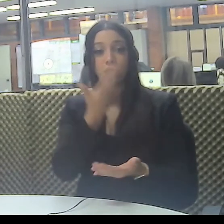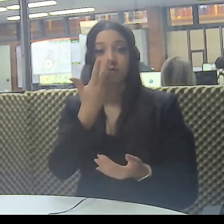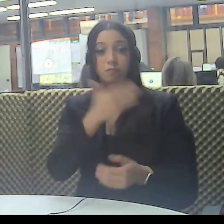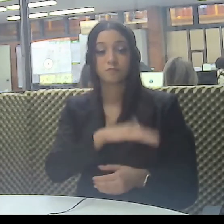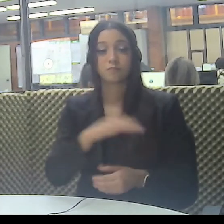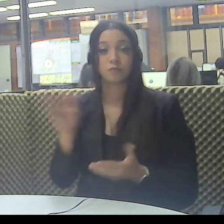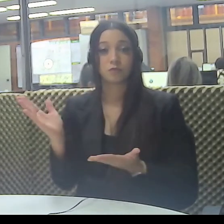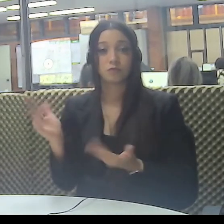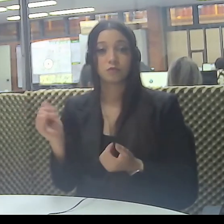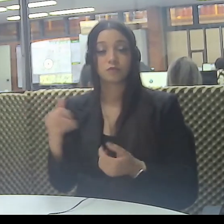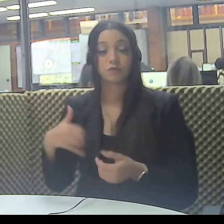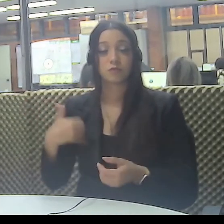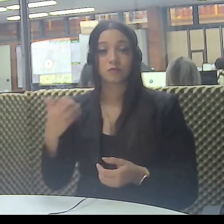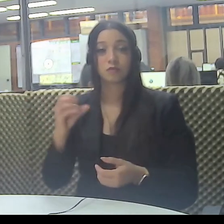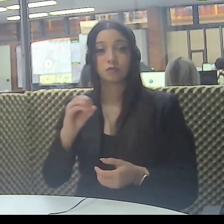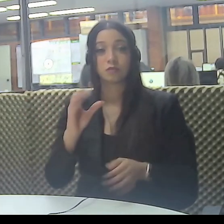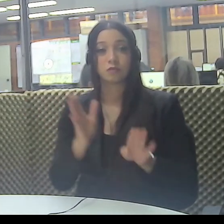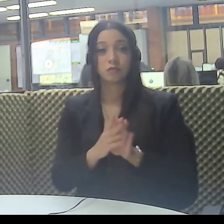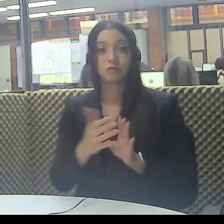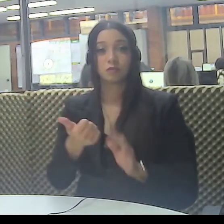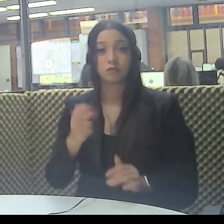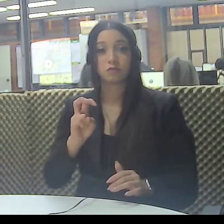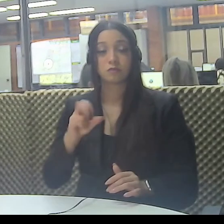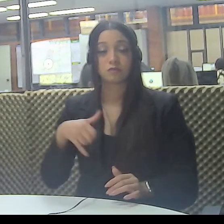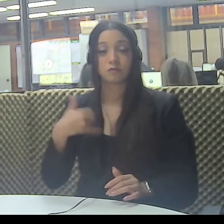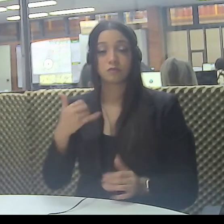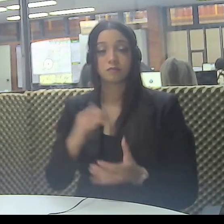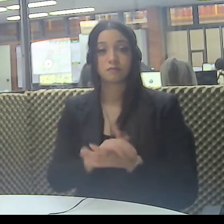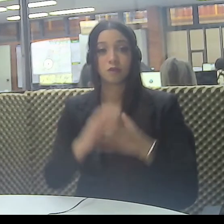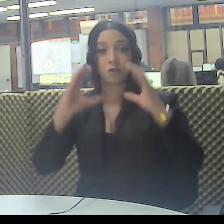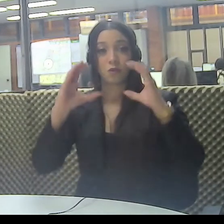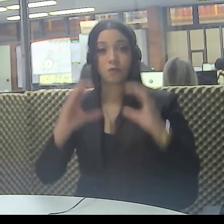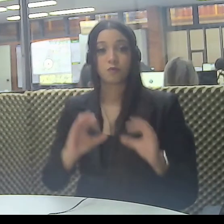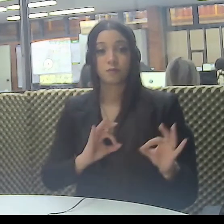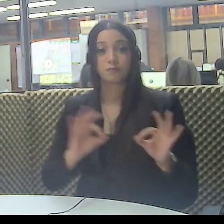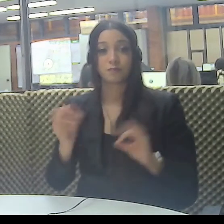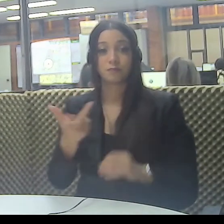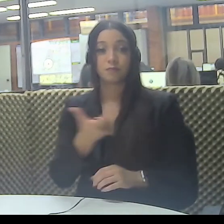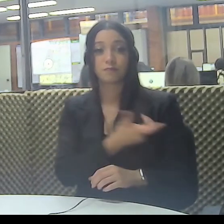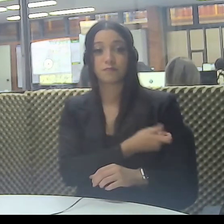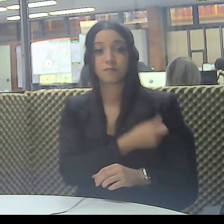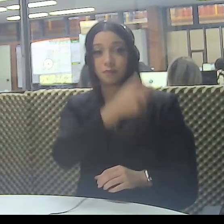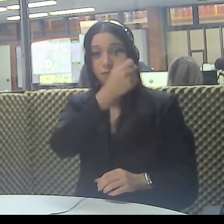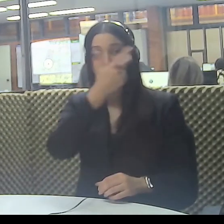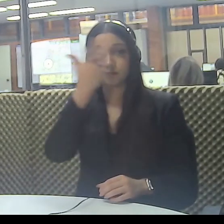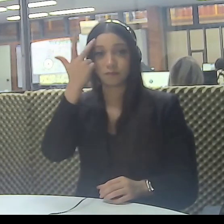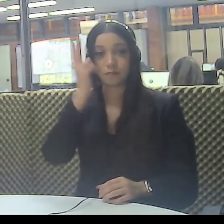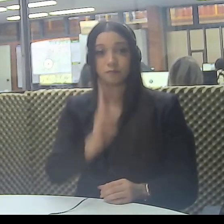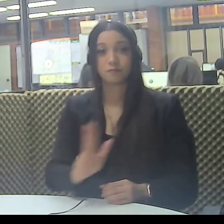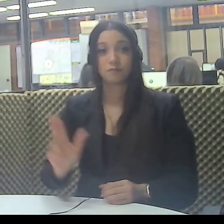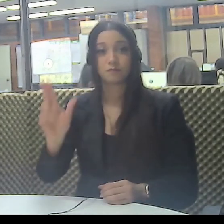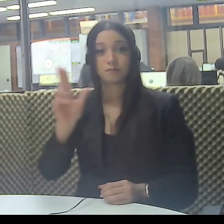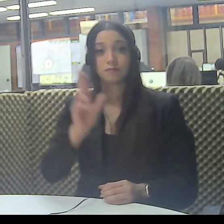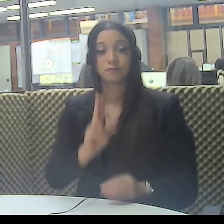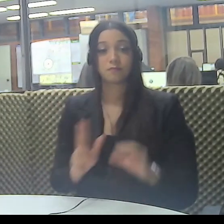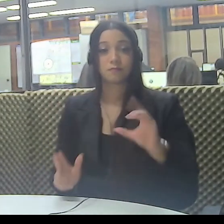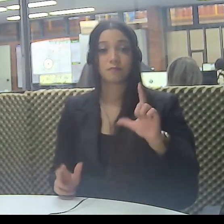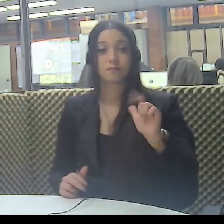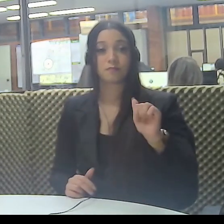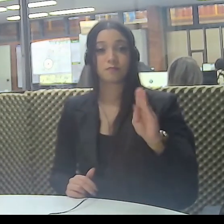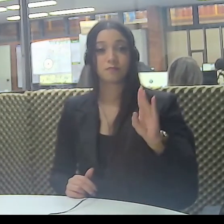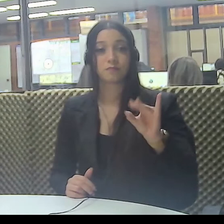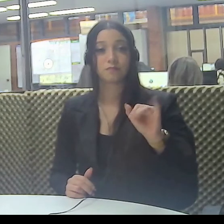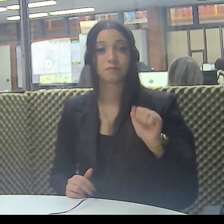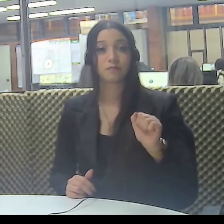e jovens de 0 a 15 anos. A coordenadora do Programa de Imunização da Prefeitura de Uberlândia, Cláudia